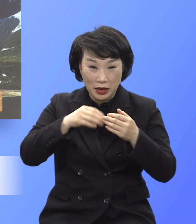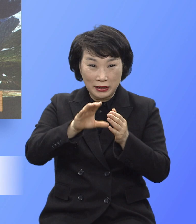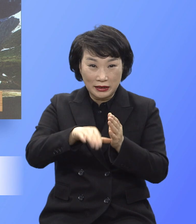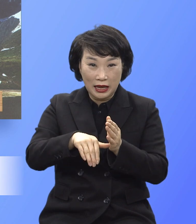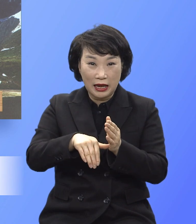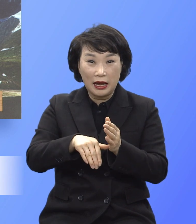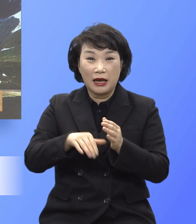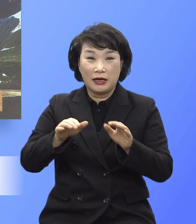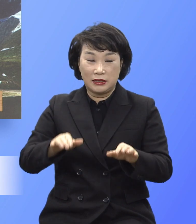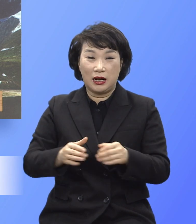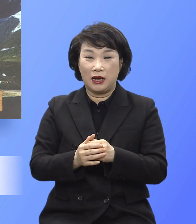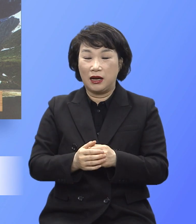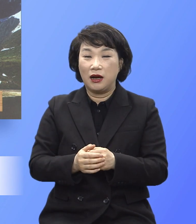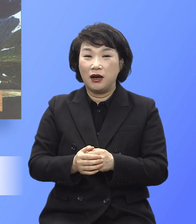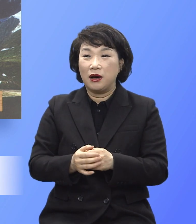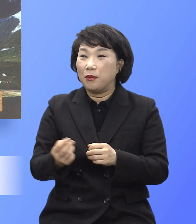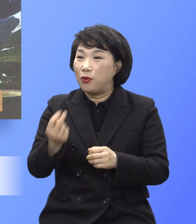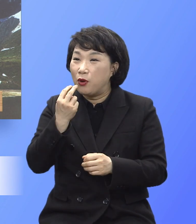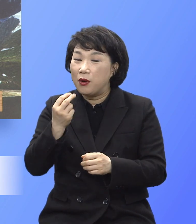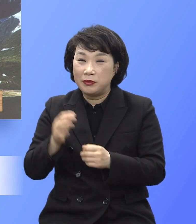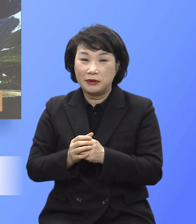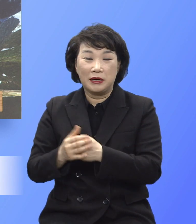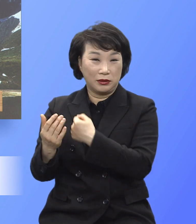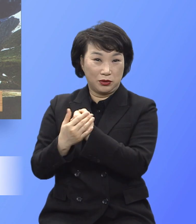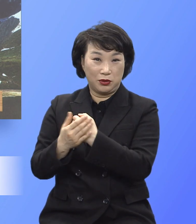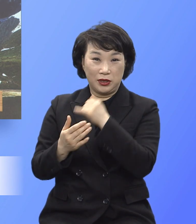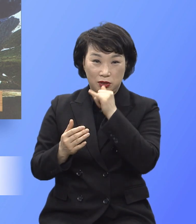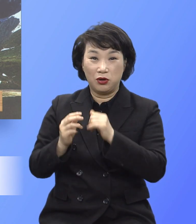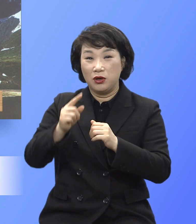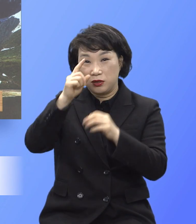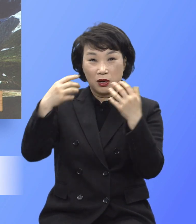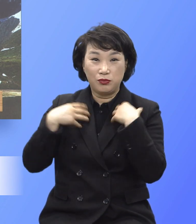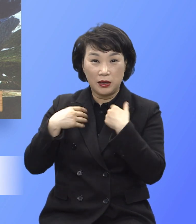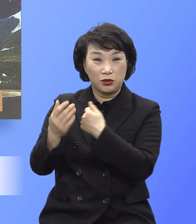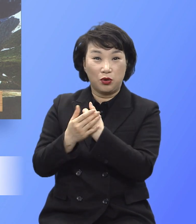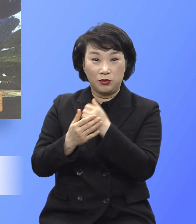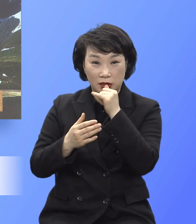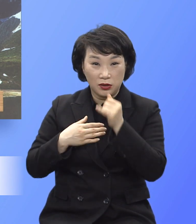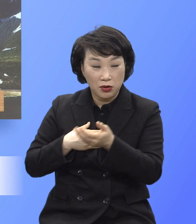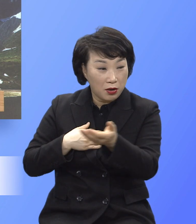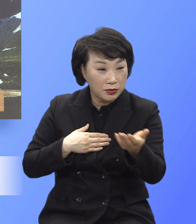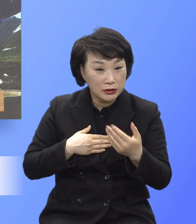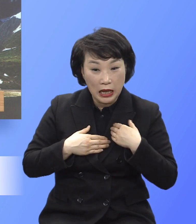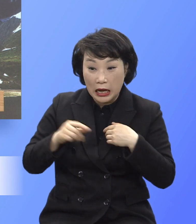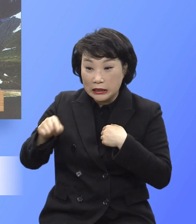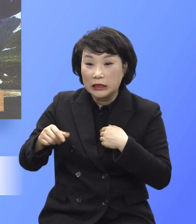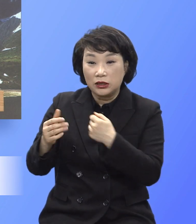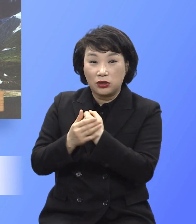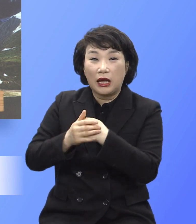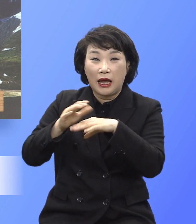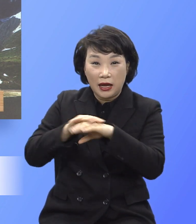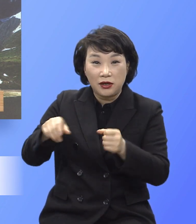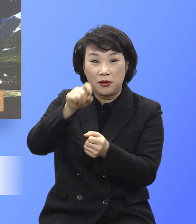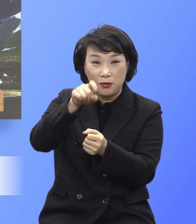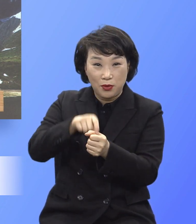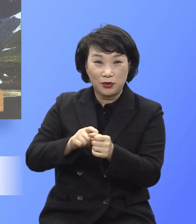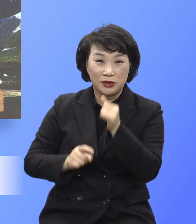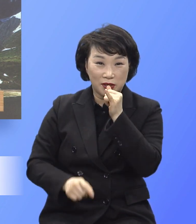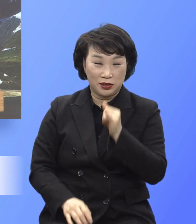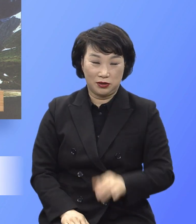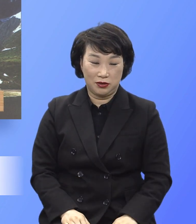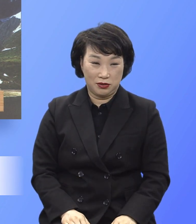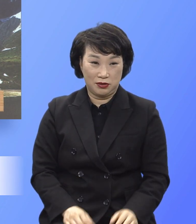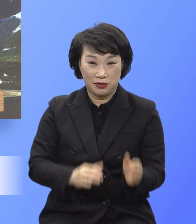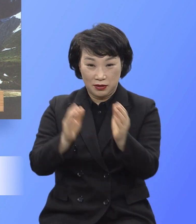때 보험사에서 내주고 국가에서 내줘서 내가 해결하려고 하는 것 아닙니까?